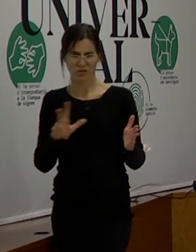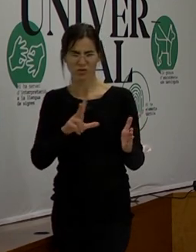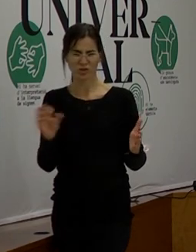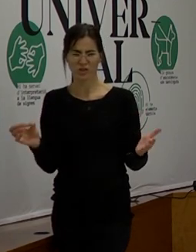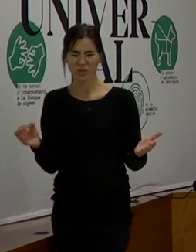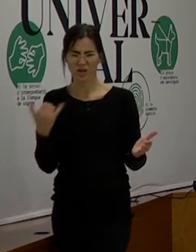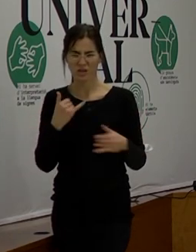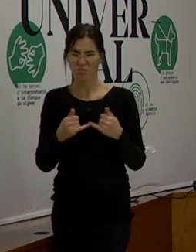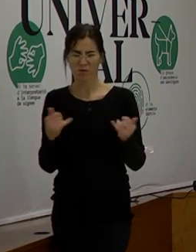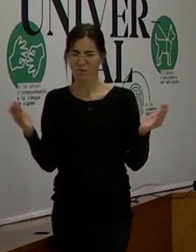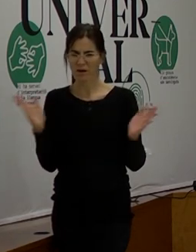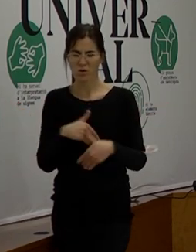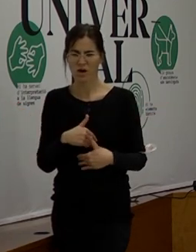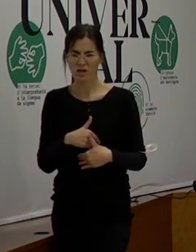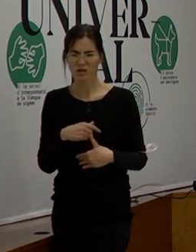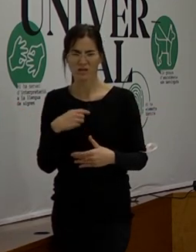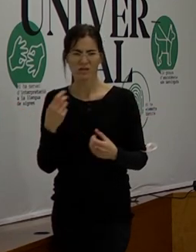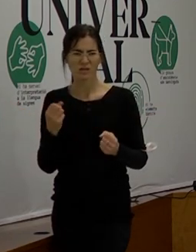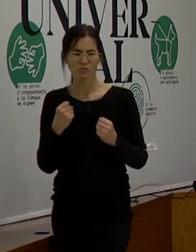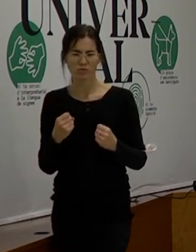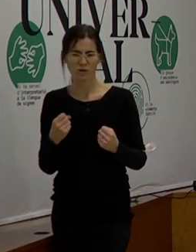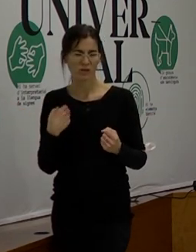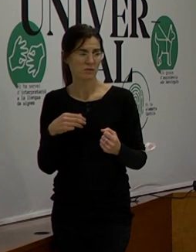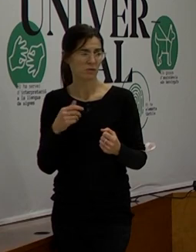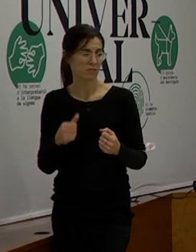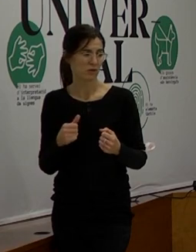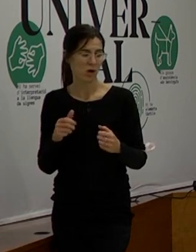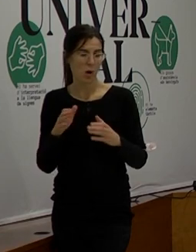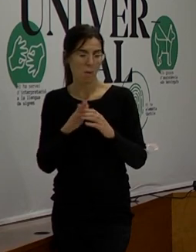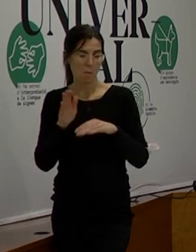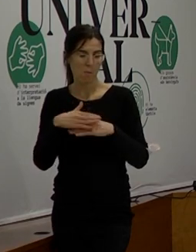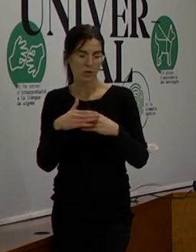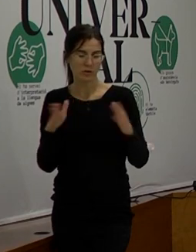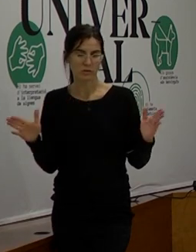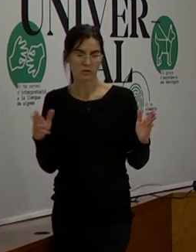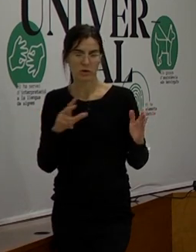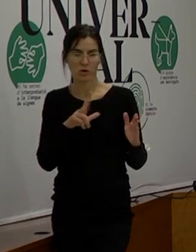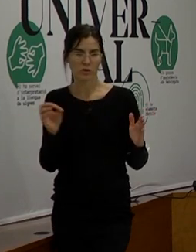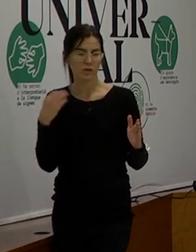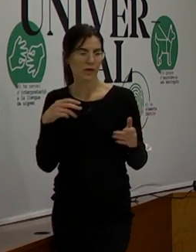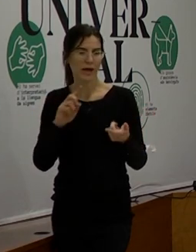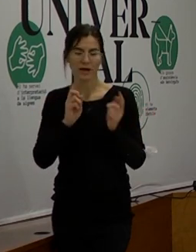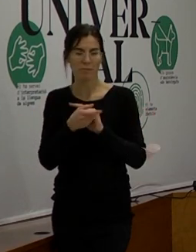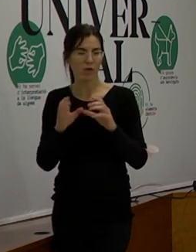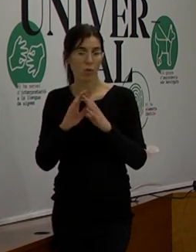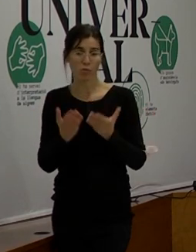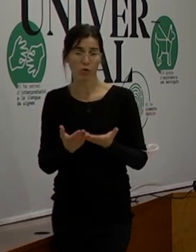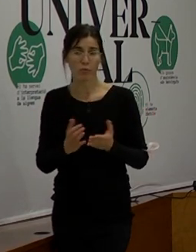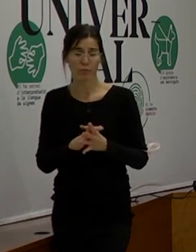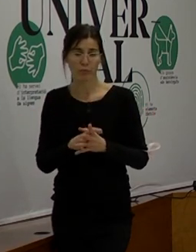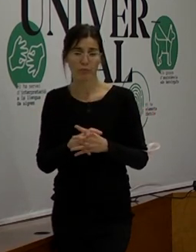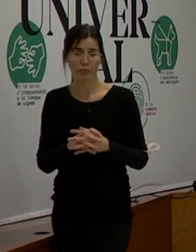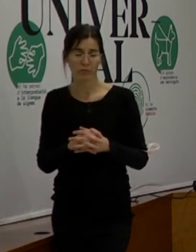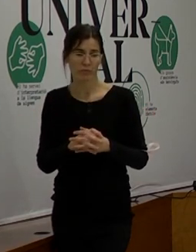se acabó el problema. És que és bestial, o sigui, clic, portes a 80, hemos cambiado el mundo. Hemos cambiado el mundo,